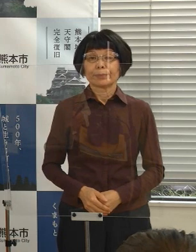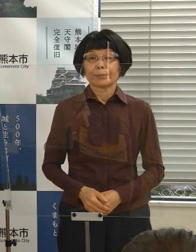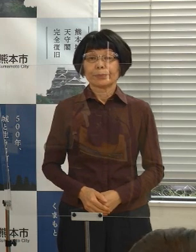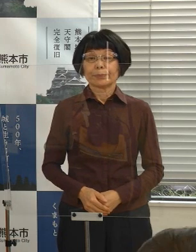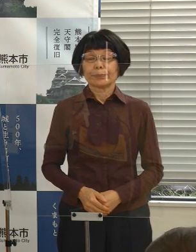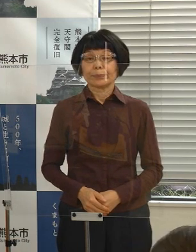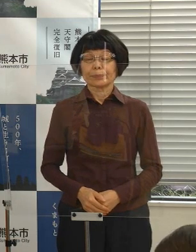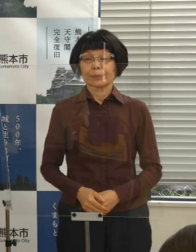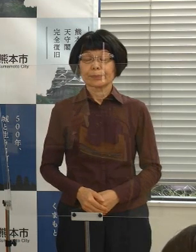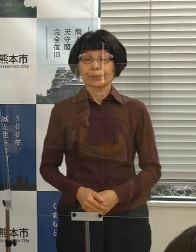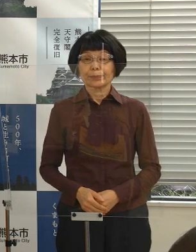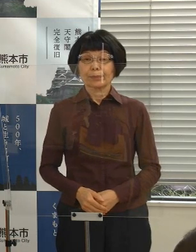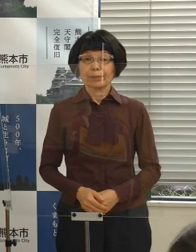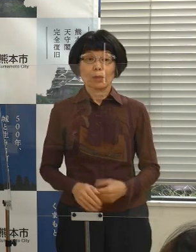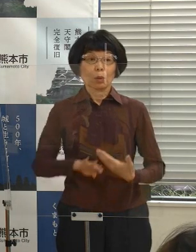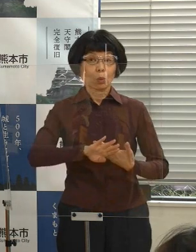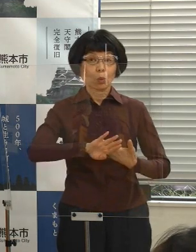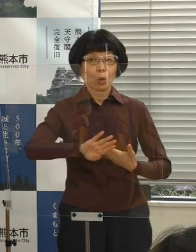よろしいですか。